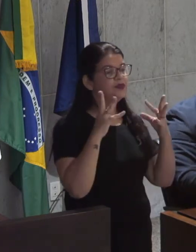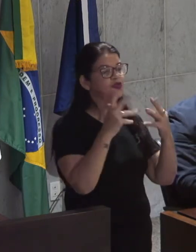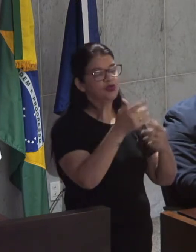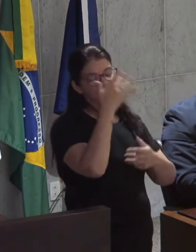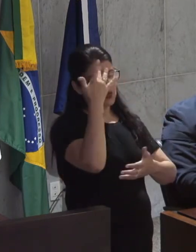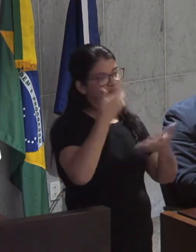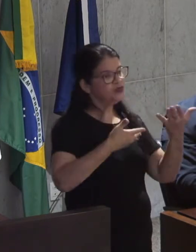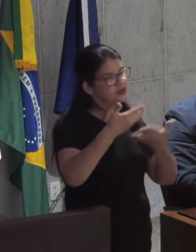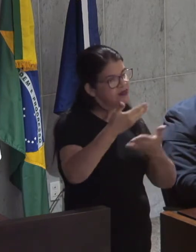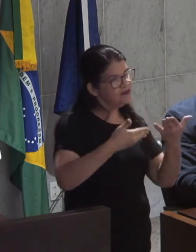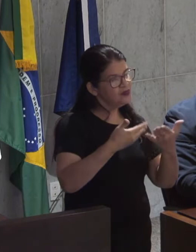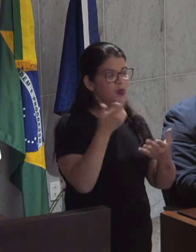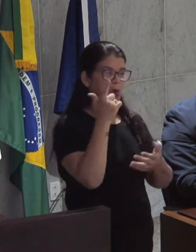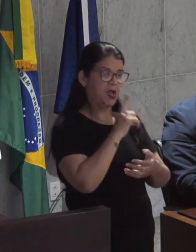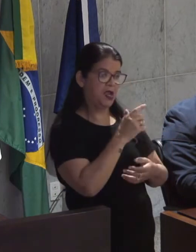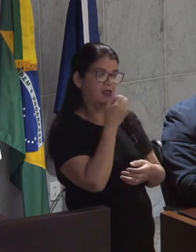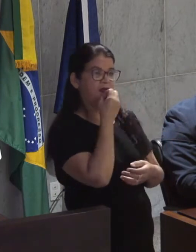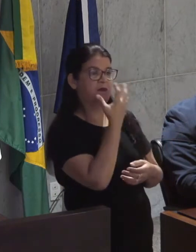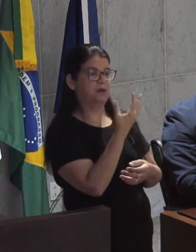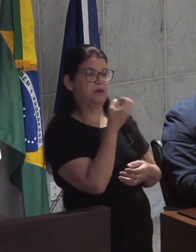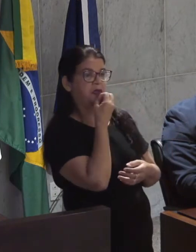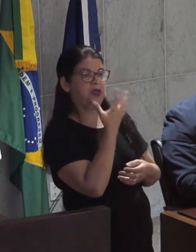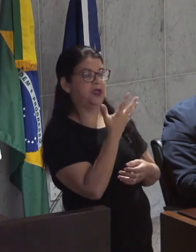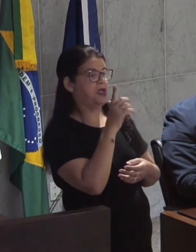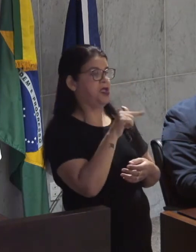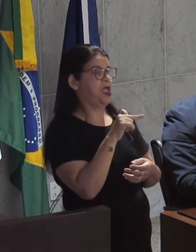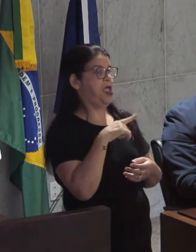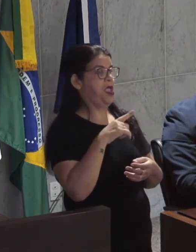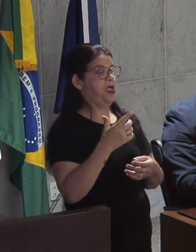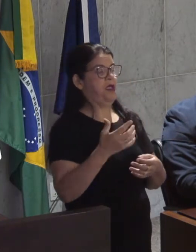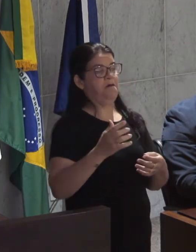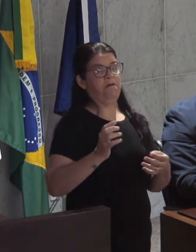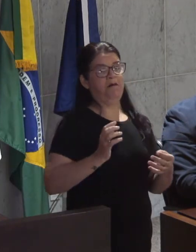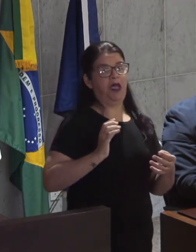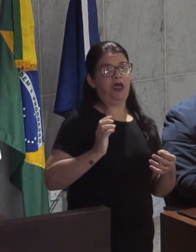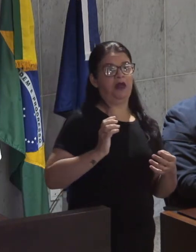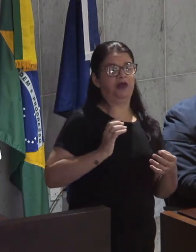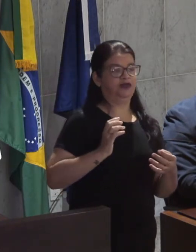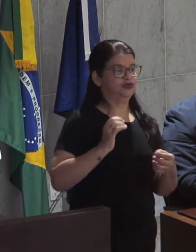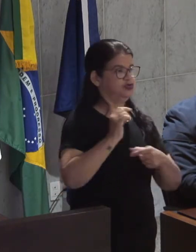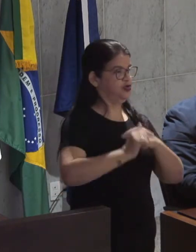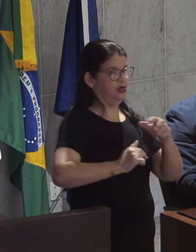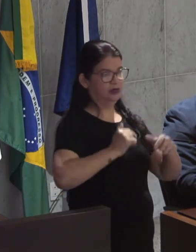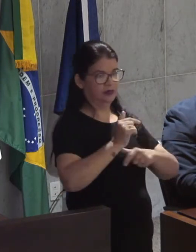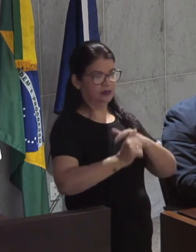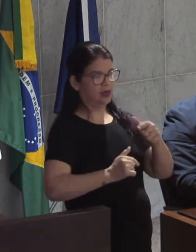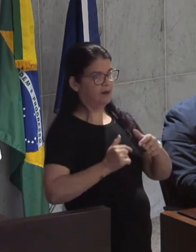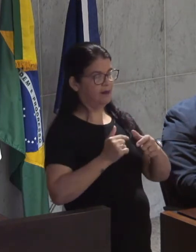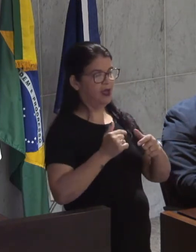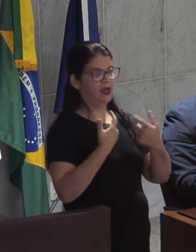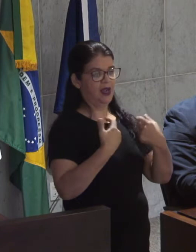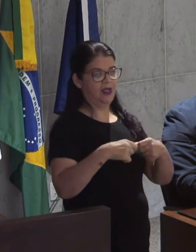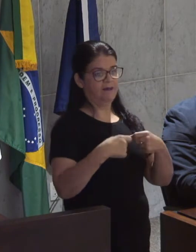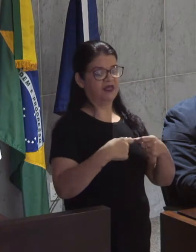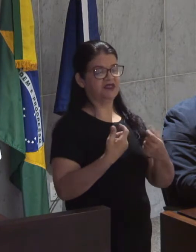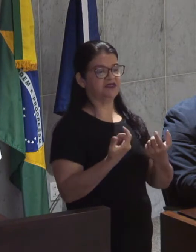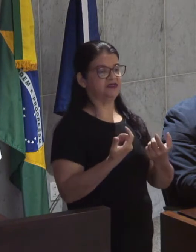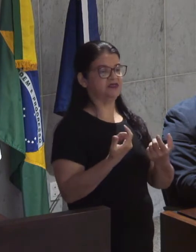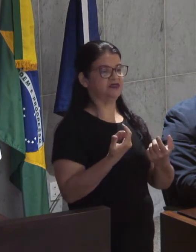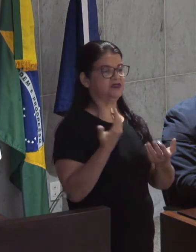servidor público ganha bem demais, é marajá, não trabalha e precisa ser